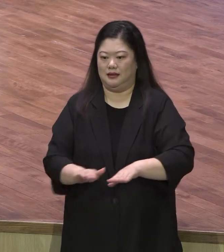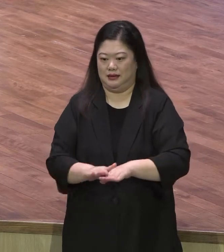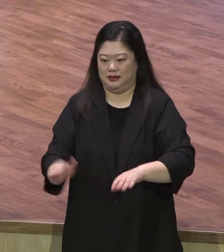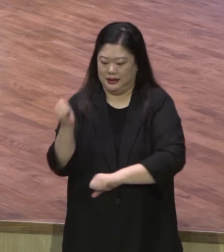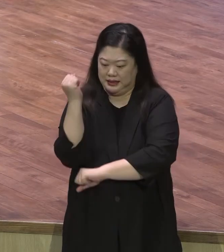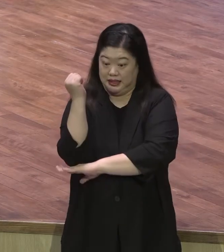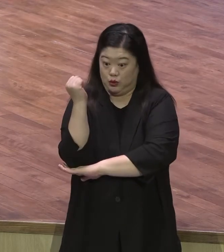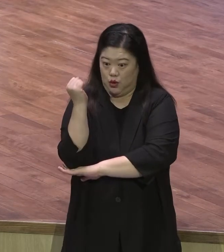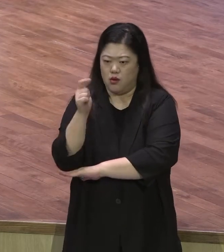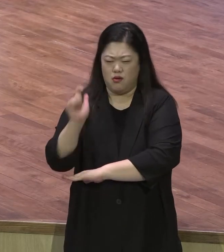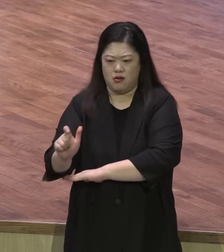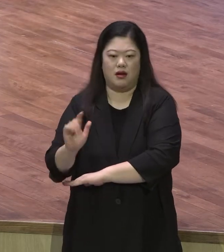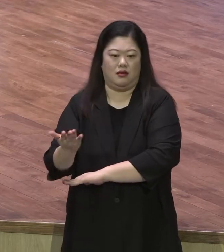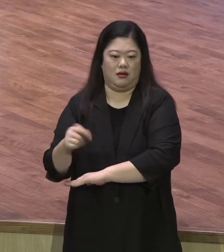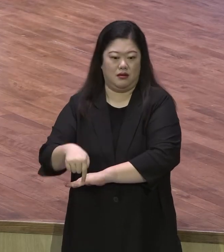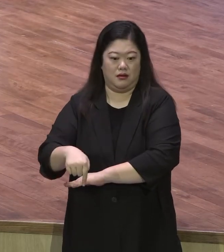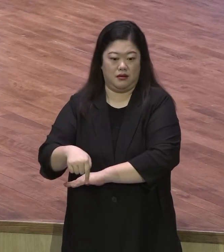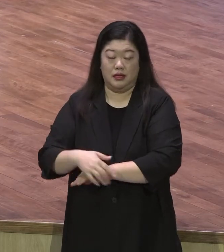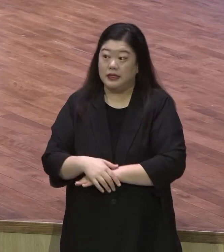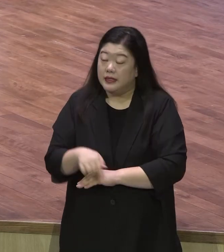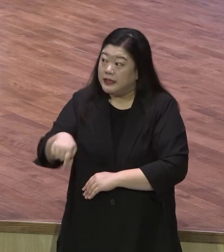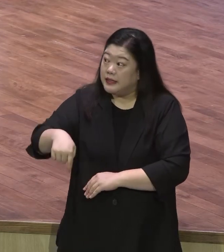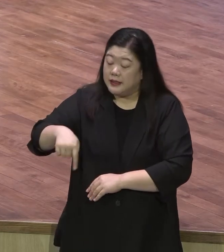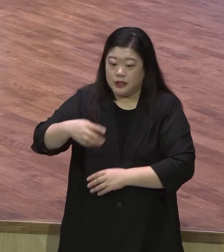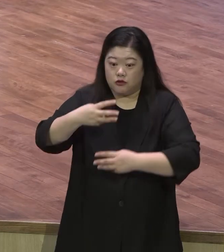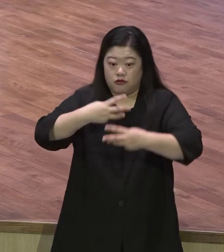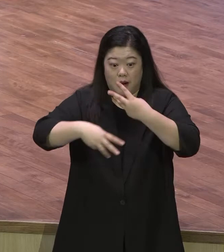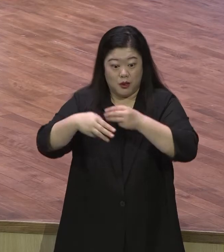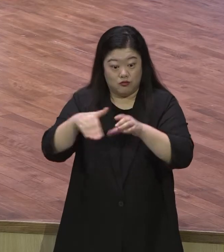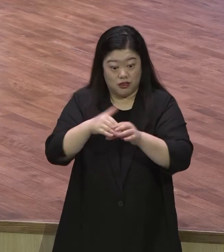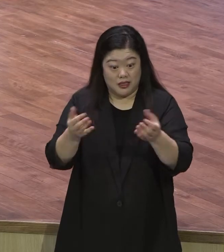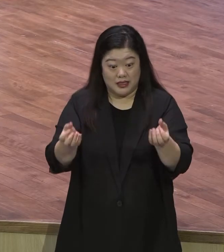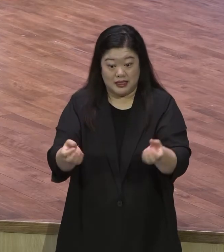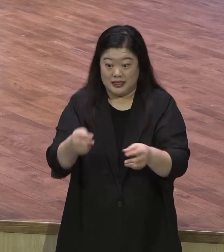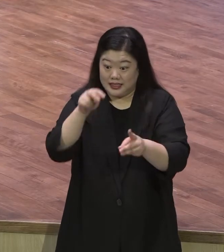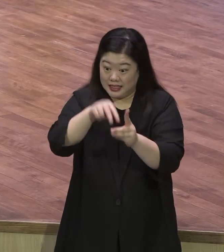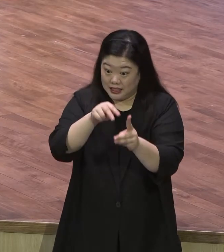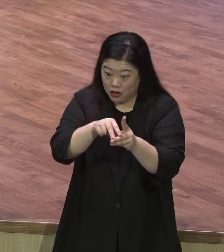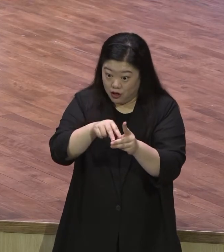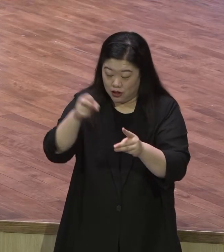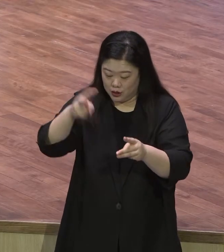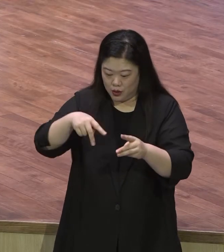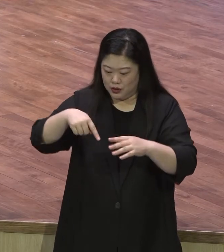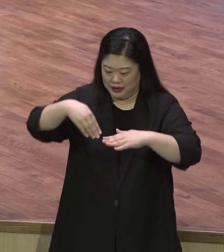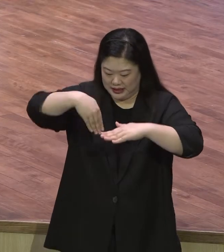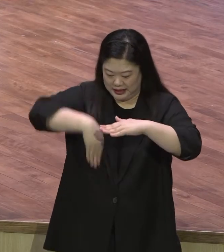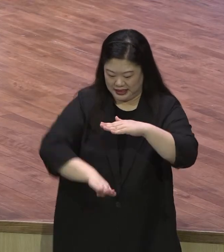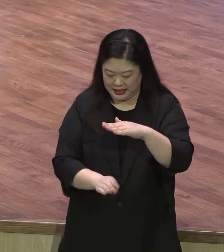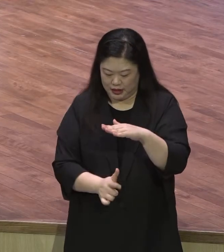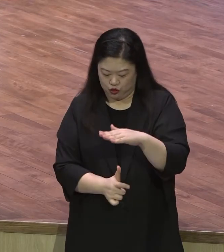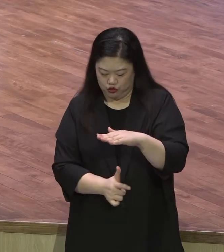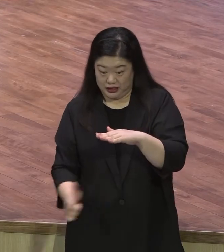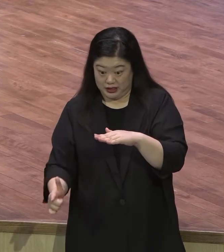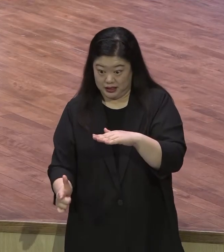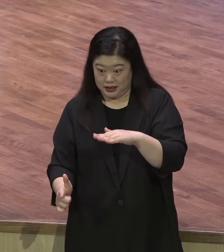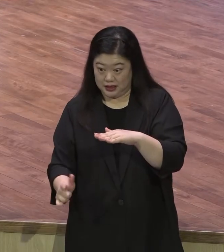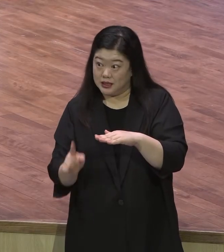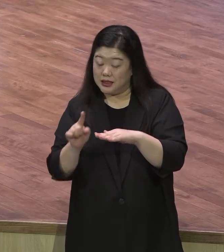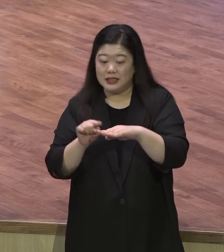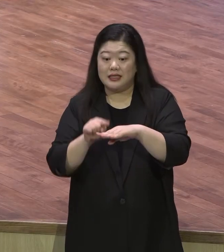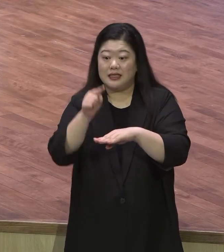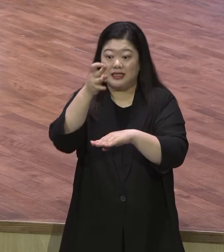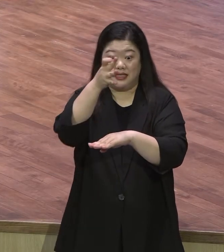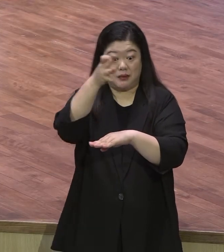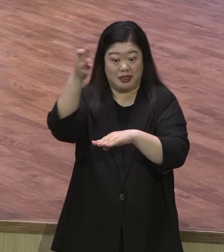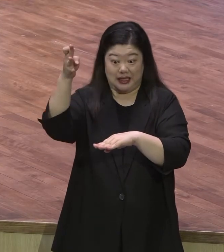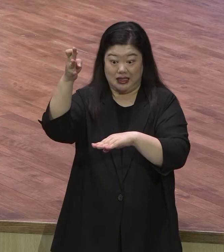던들여야 돼. 우리 교회도 이거요. 지금 지하 6층 지상 14층 팔